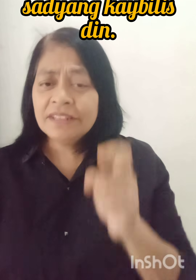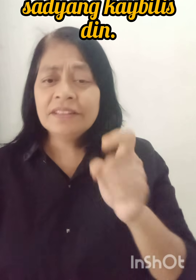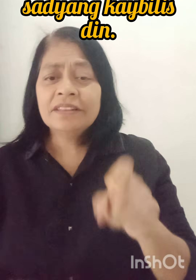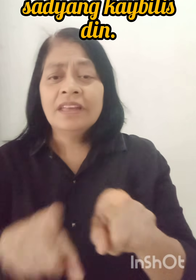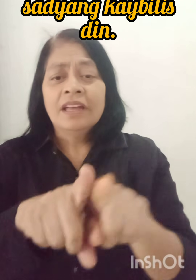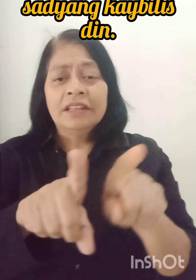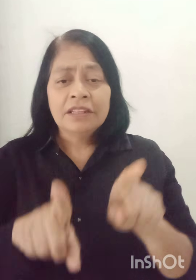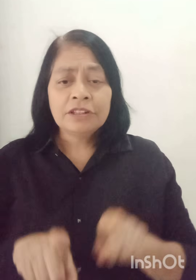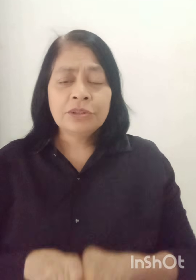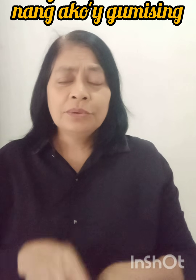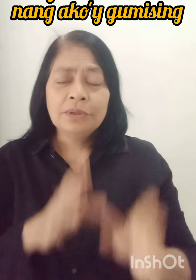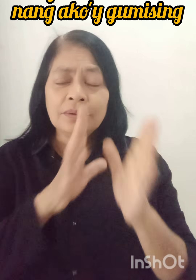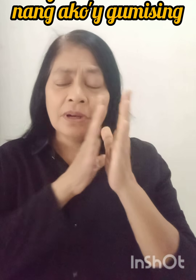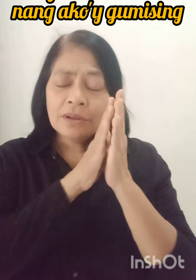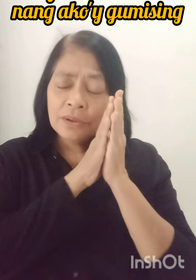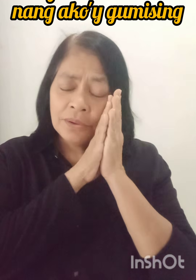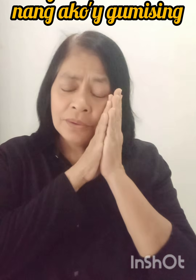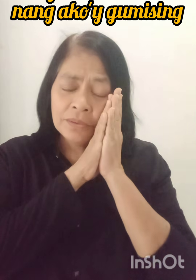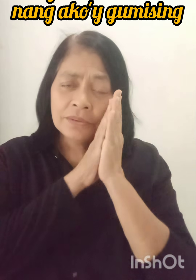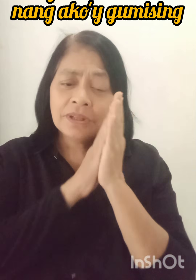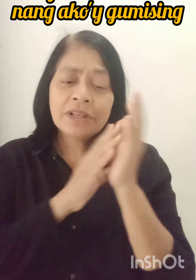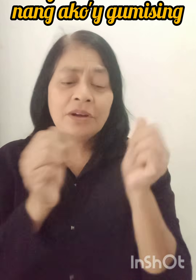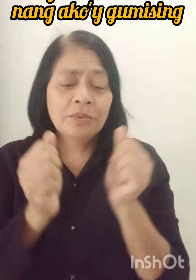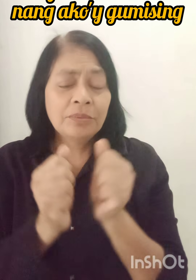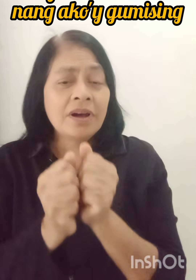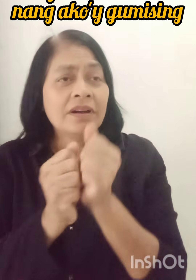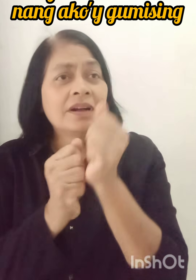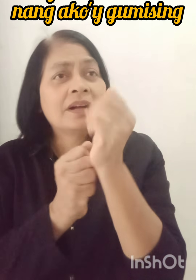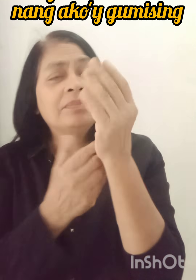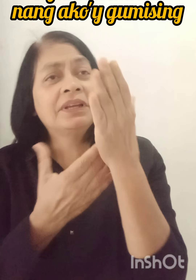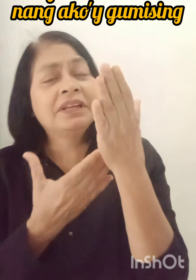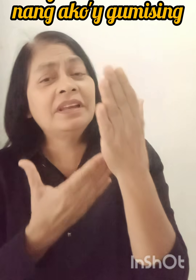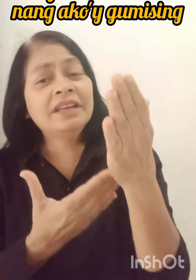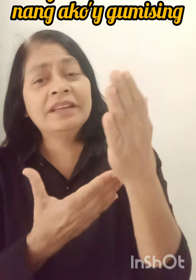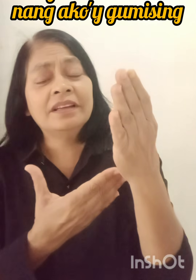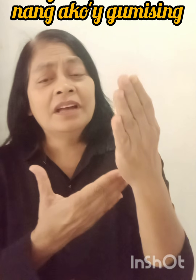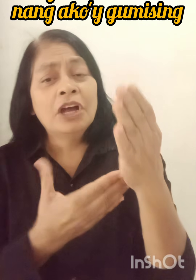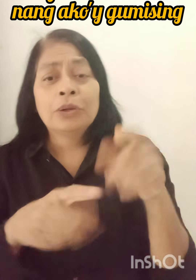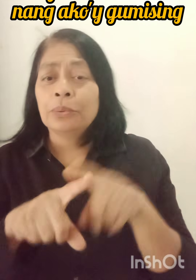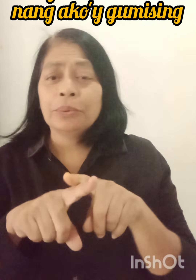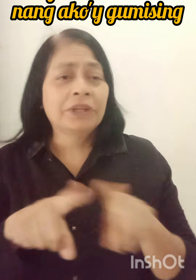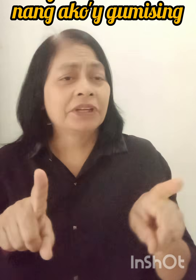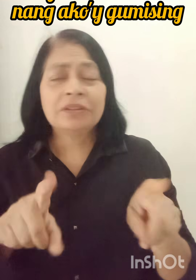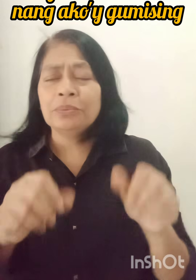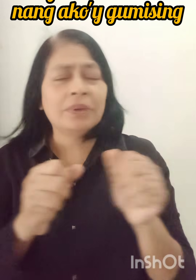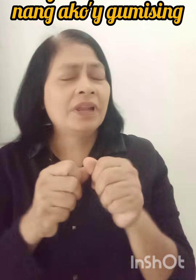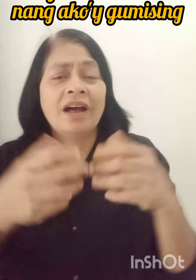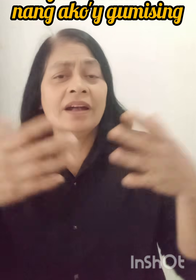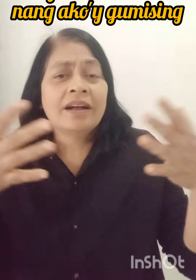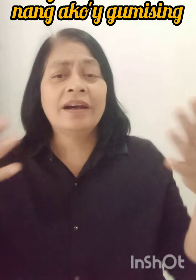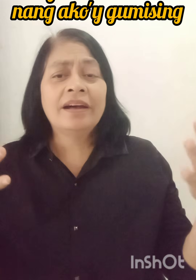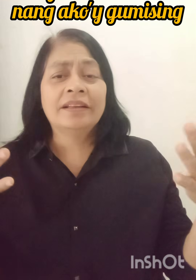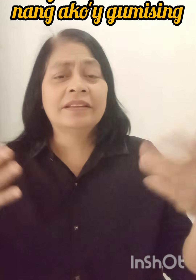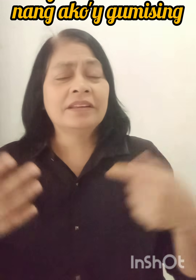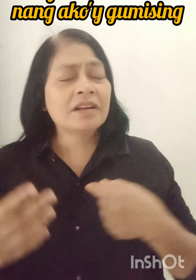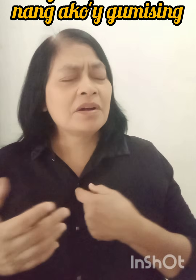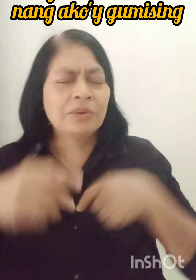din. Natulog akong ikaw ang kapiling, ngunit wala ka nang